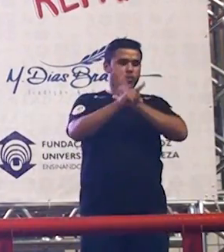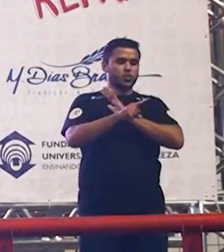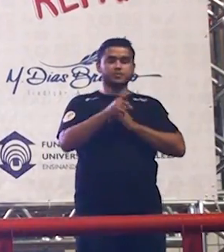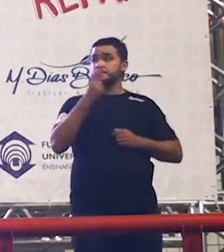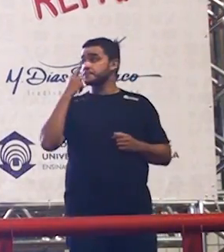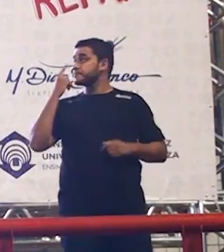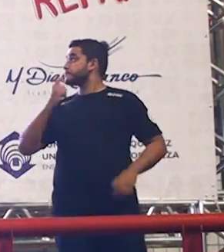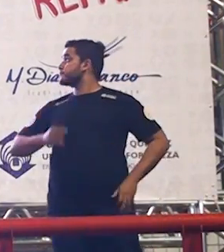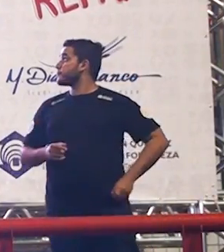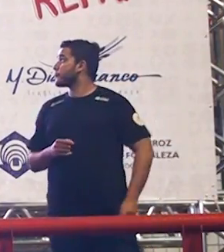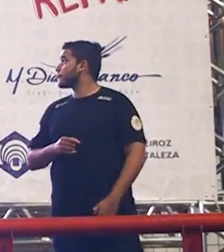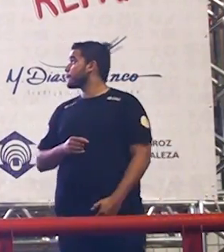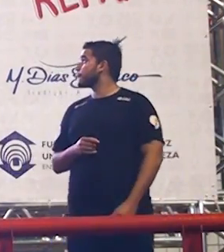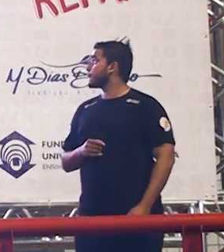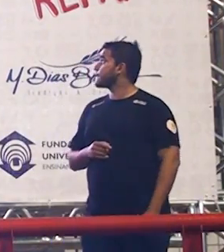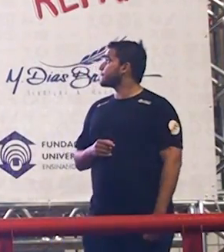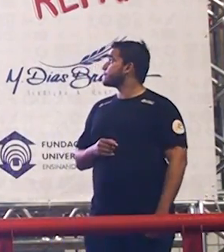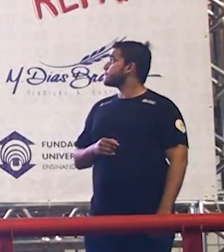brincar assim.